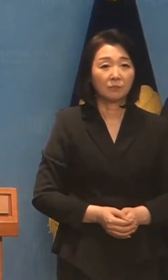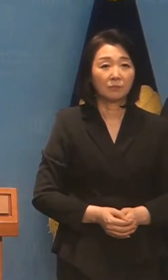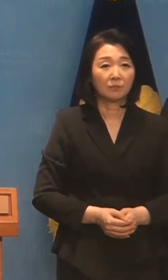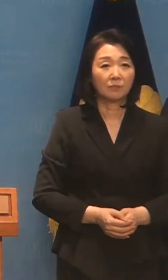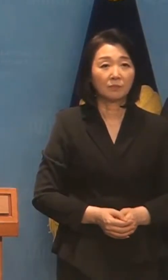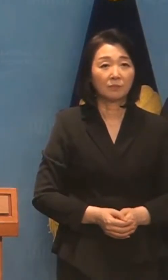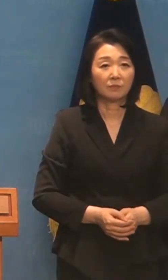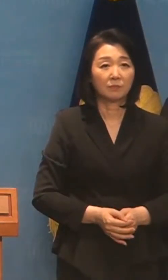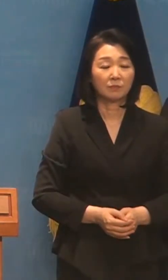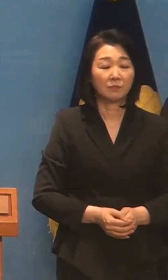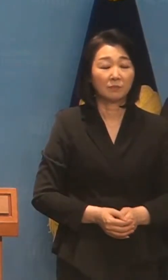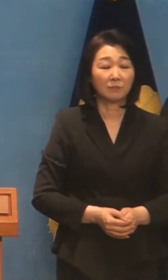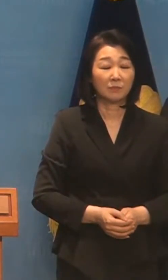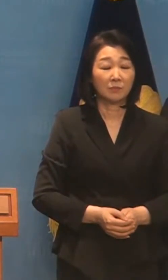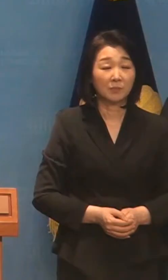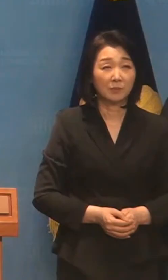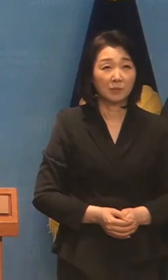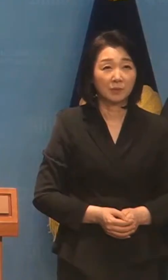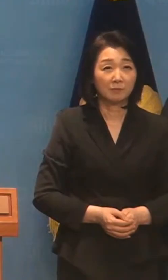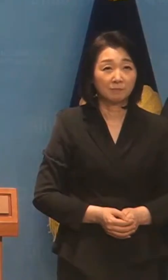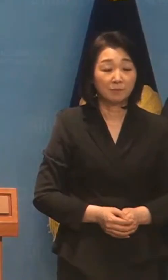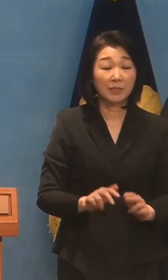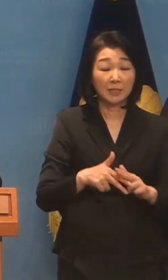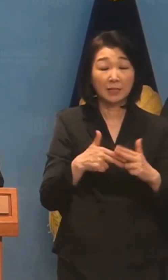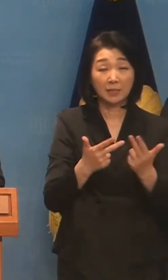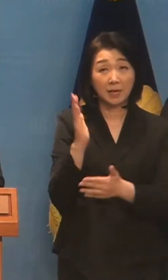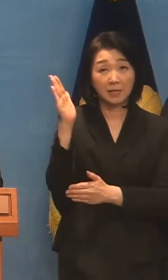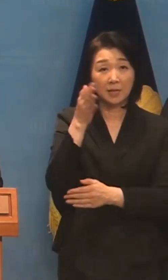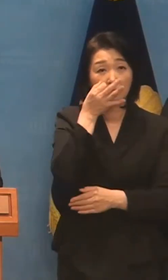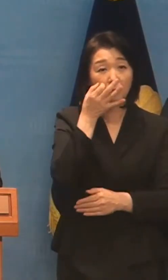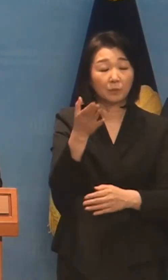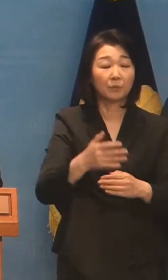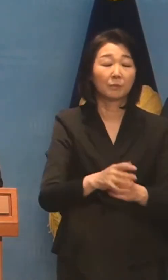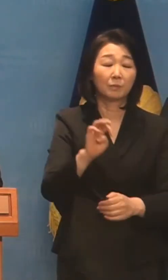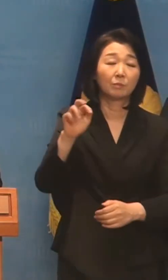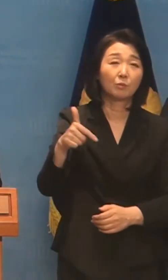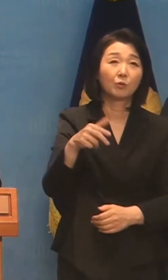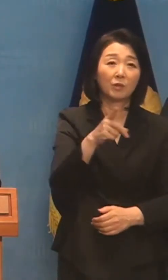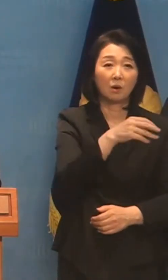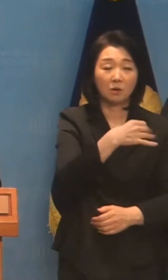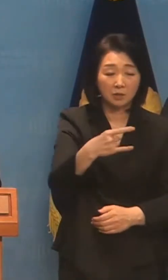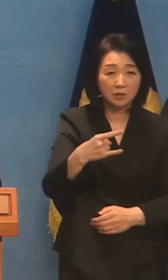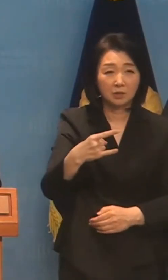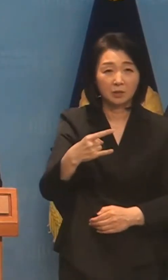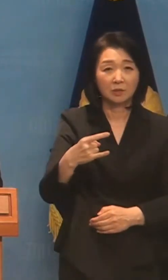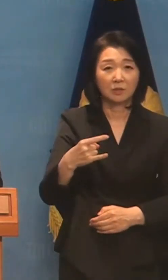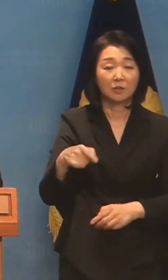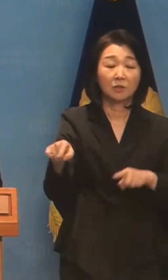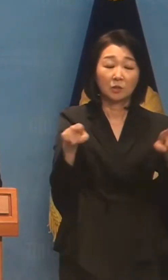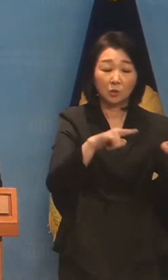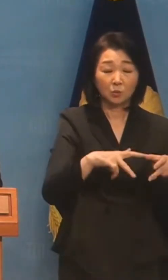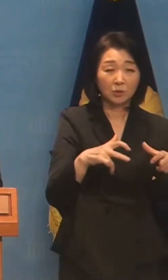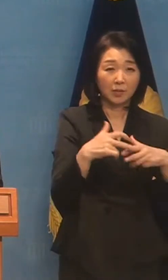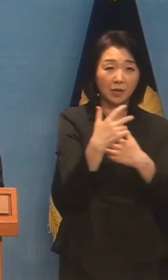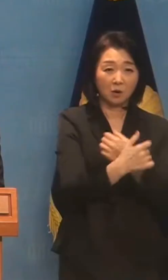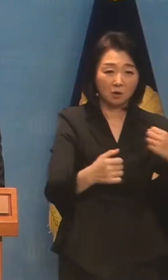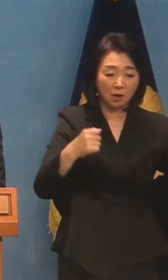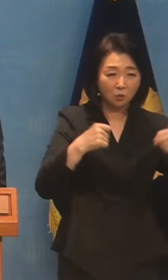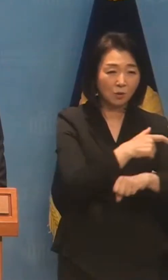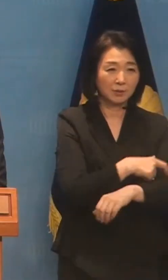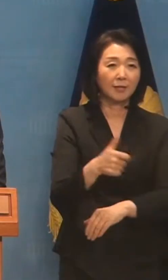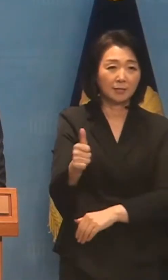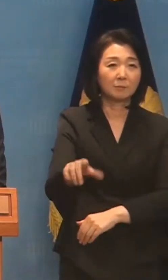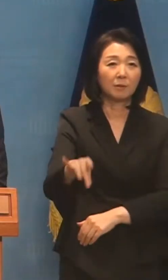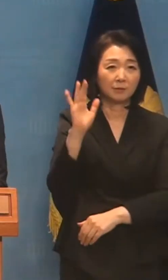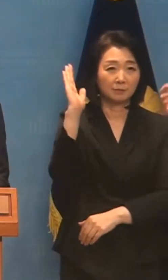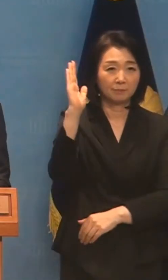이어서 현장 발언을 듣도록 하겠습니다. 먼저 문경희 전국장애인건강보안연대 이사님의 발언이